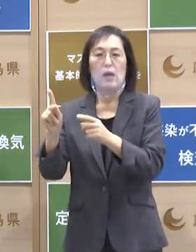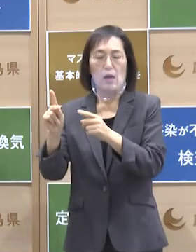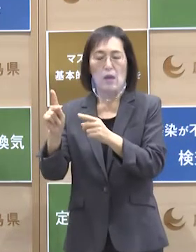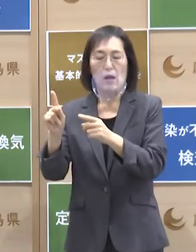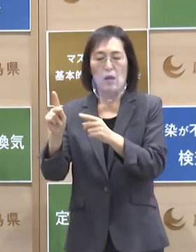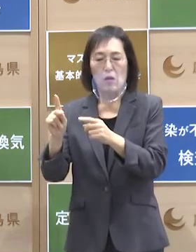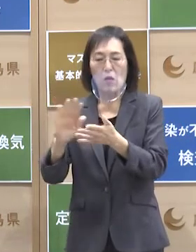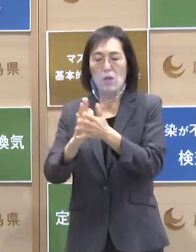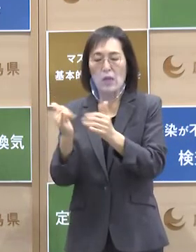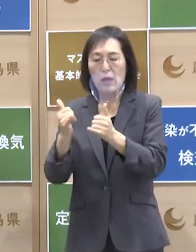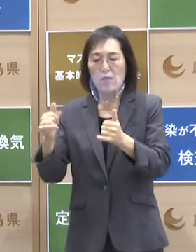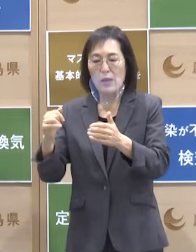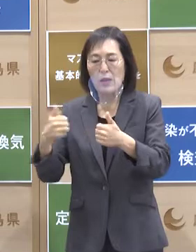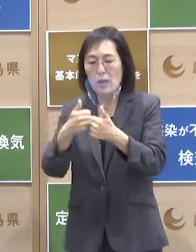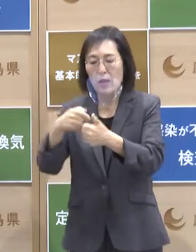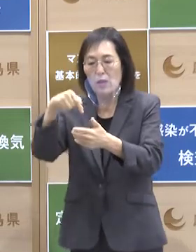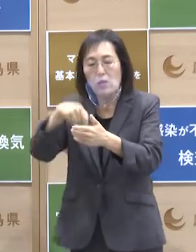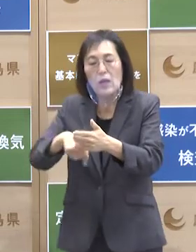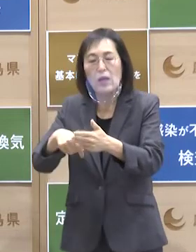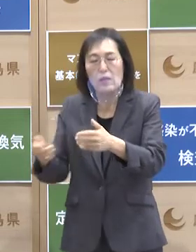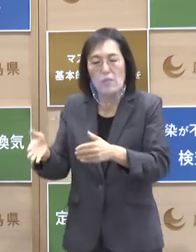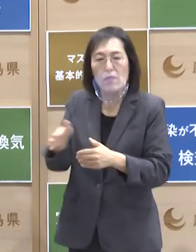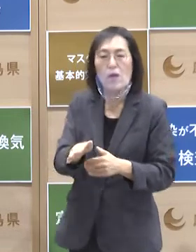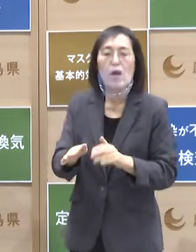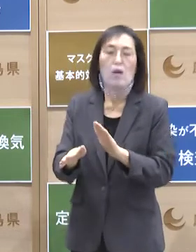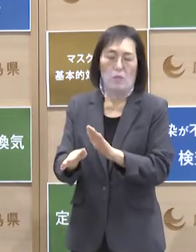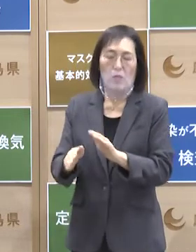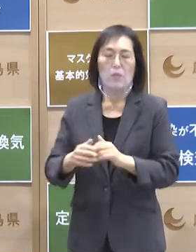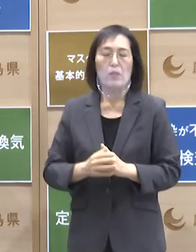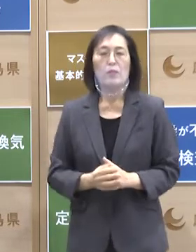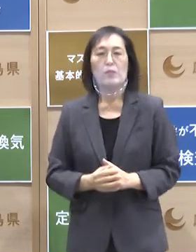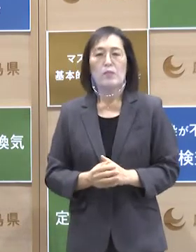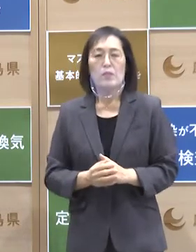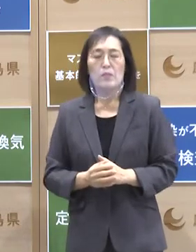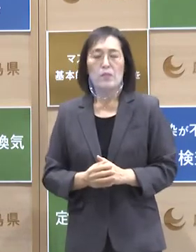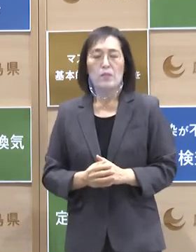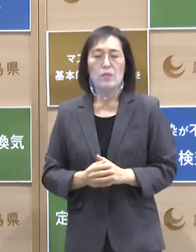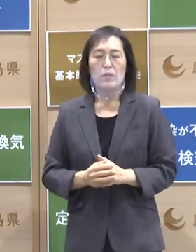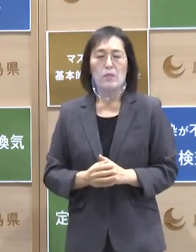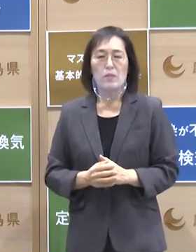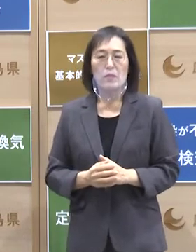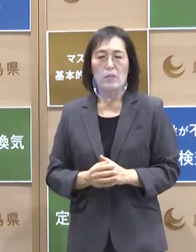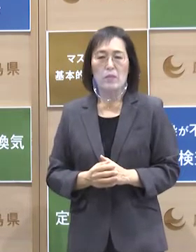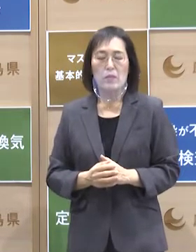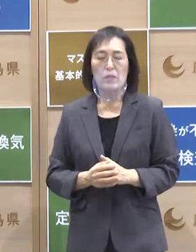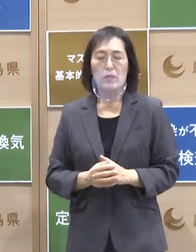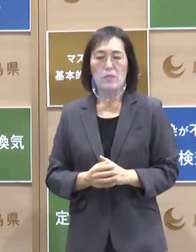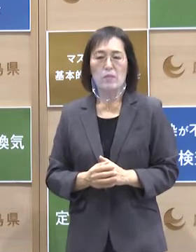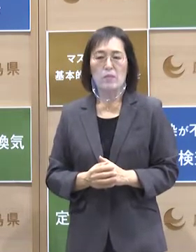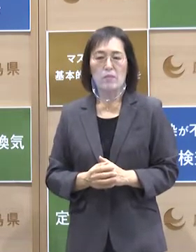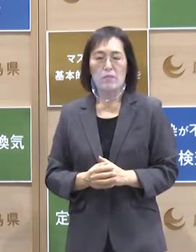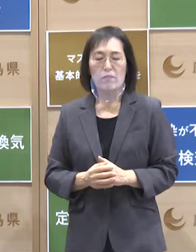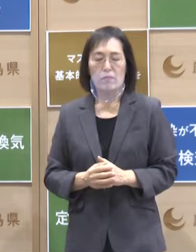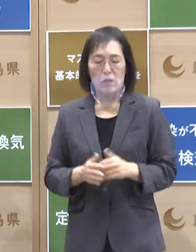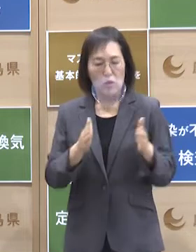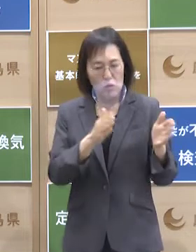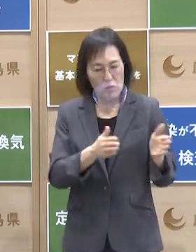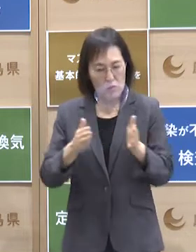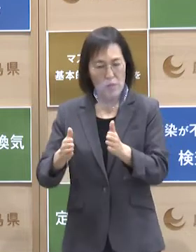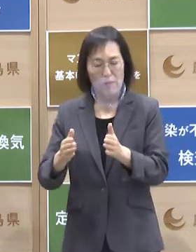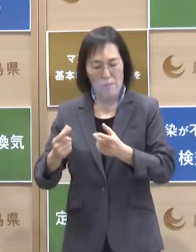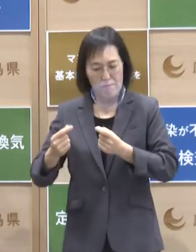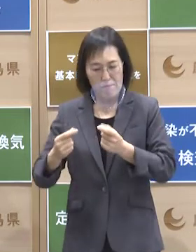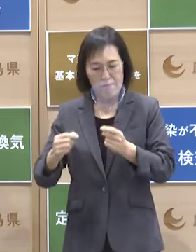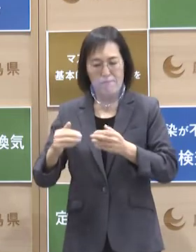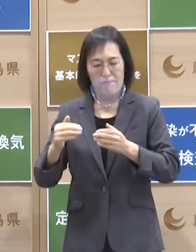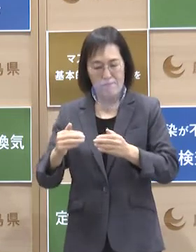立ち上げて今準備をしています。こういった形で着実に準備は進